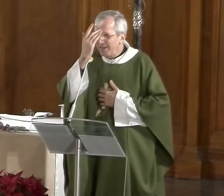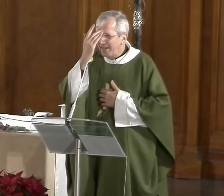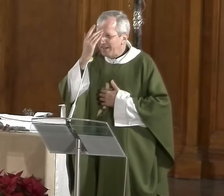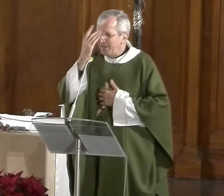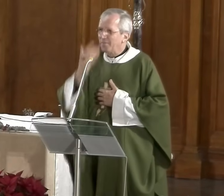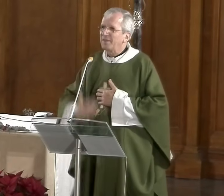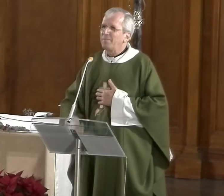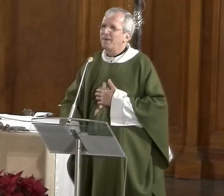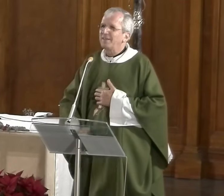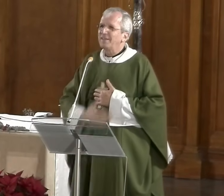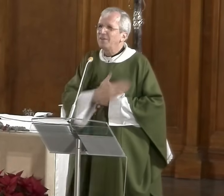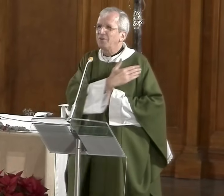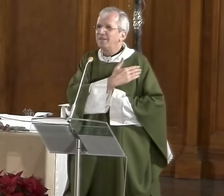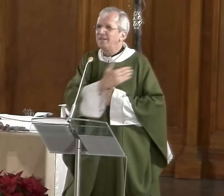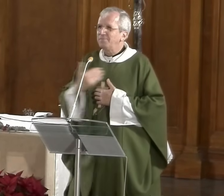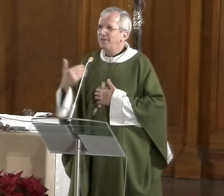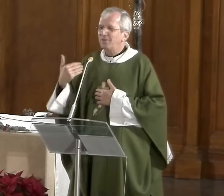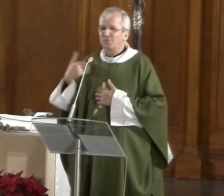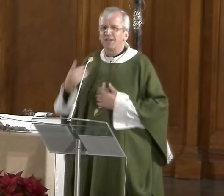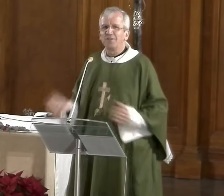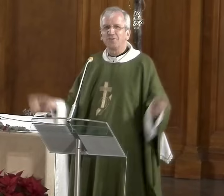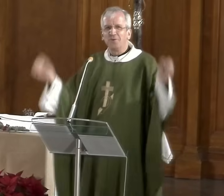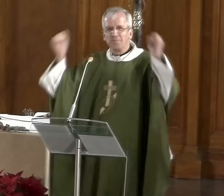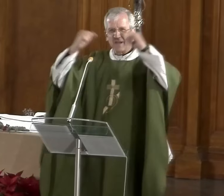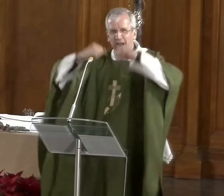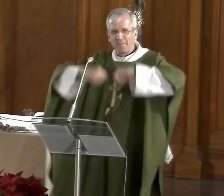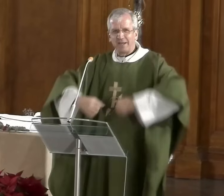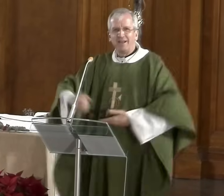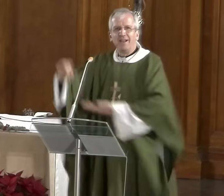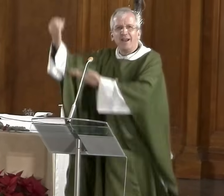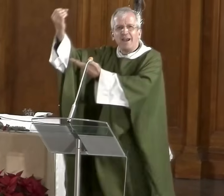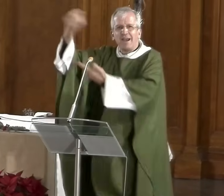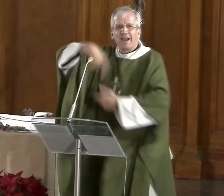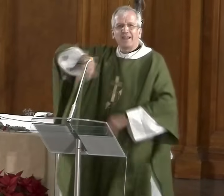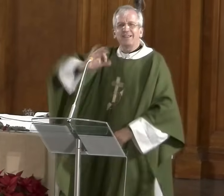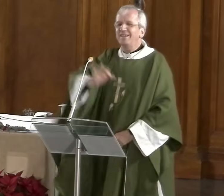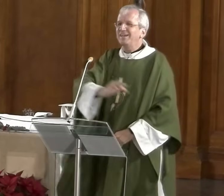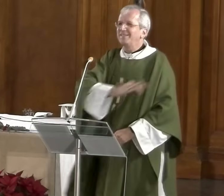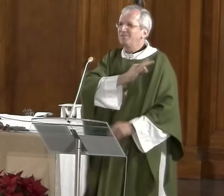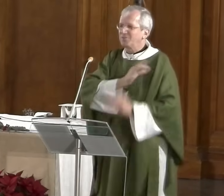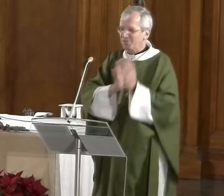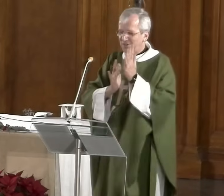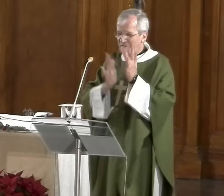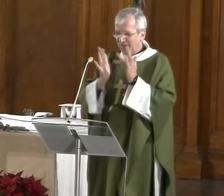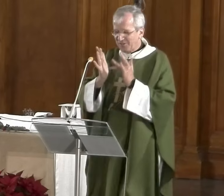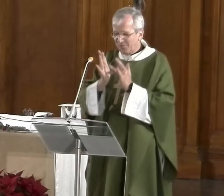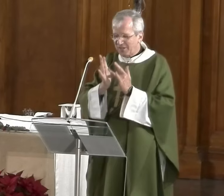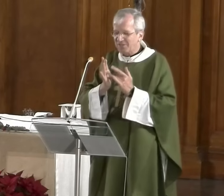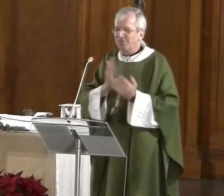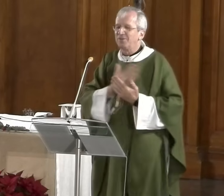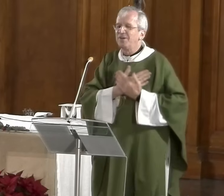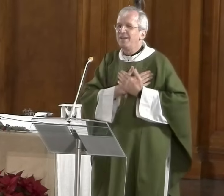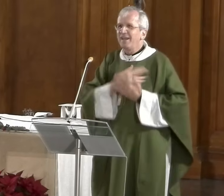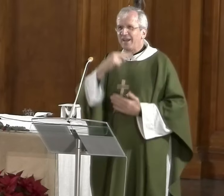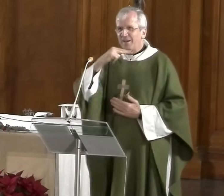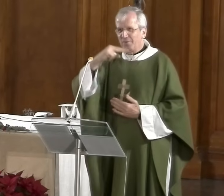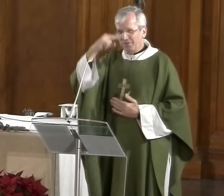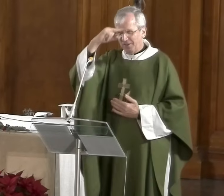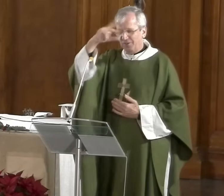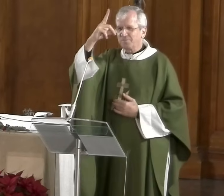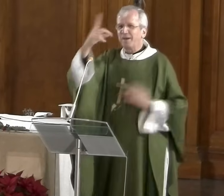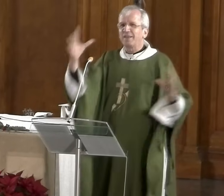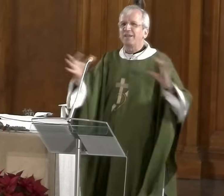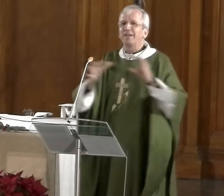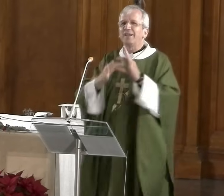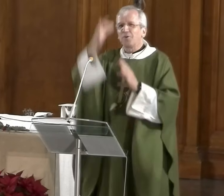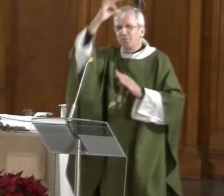Señor. En el nombre del Padre, del Hijo y del Espíritu Santo. Amén. La gracia de nuestro Señor Jesucristo, el amor de